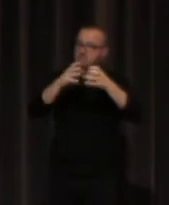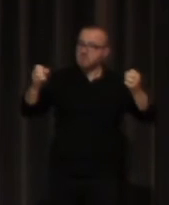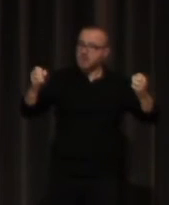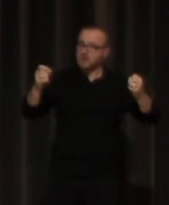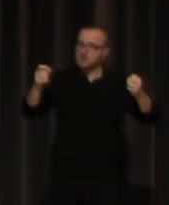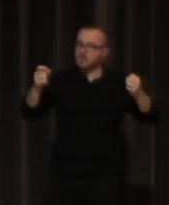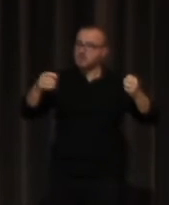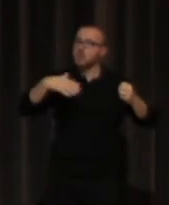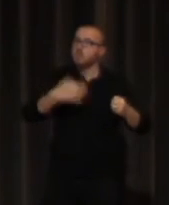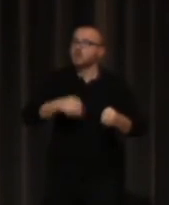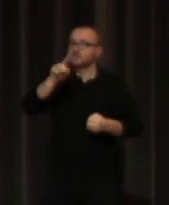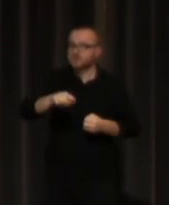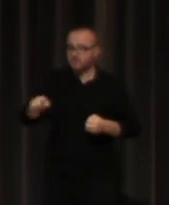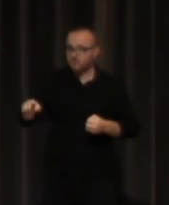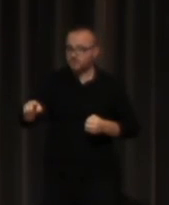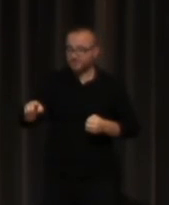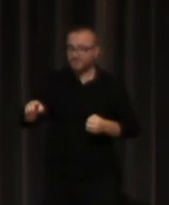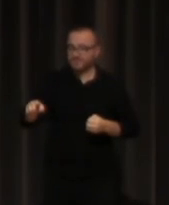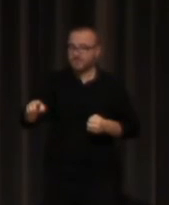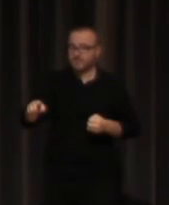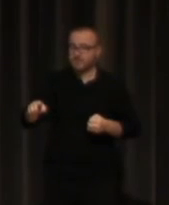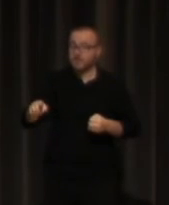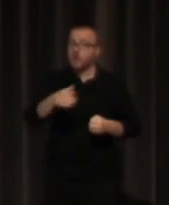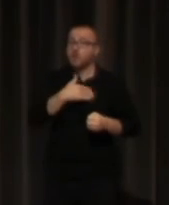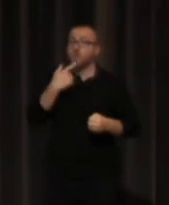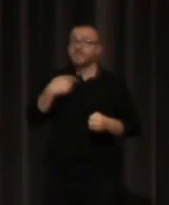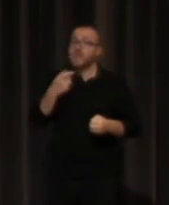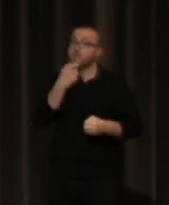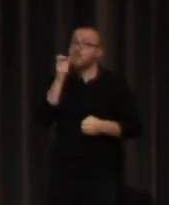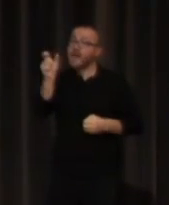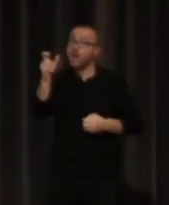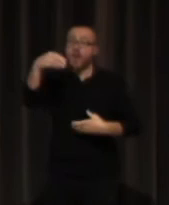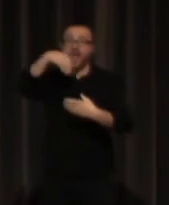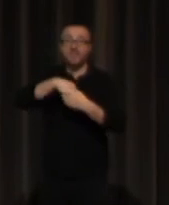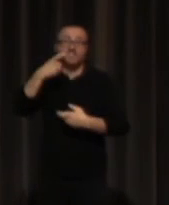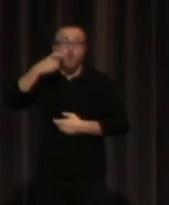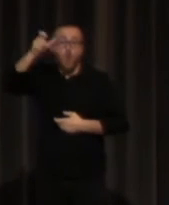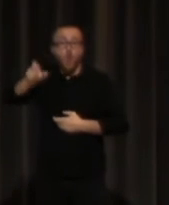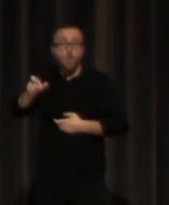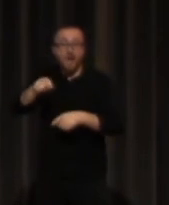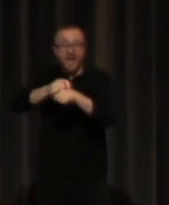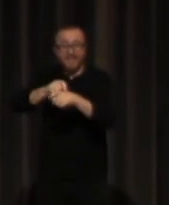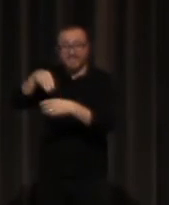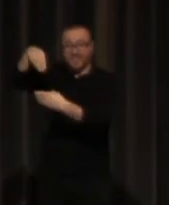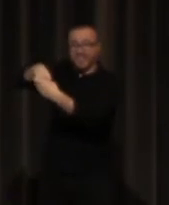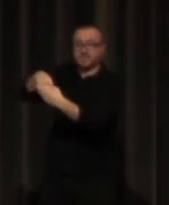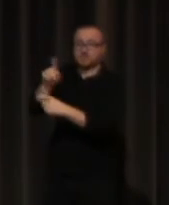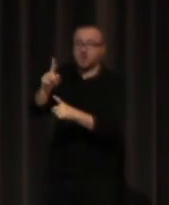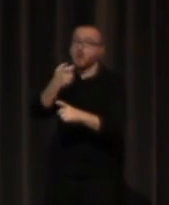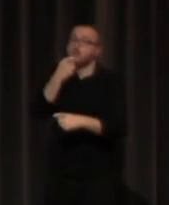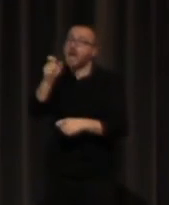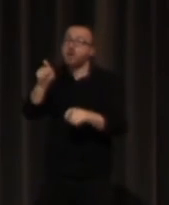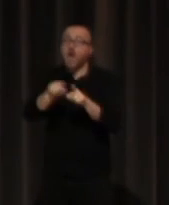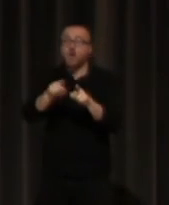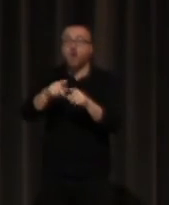hem dit a l'entrada, la paraula no està integrada a la carn. La paraula és alguna cosa externa. Així